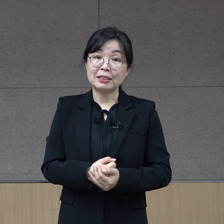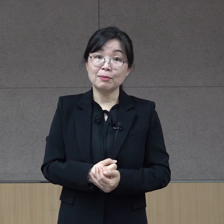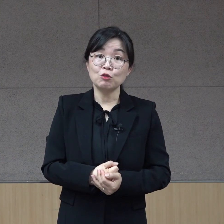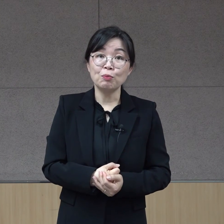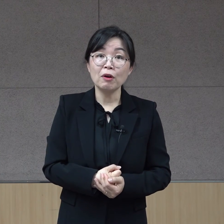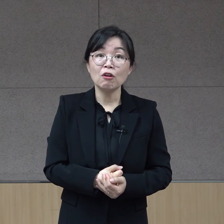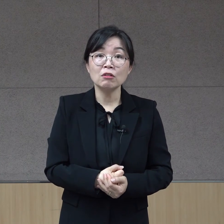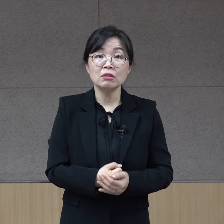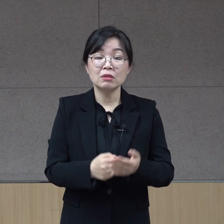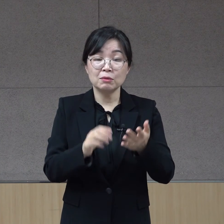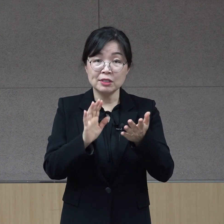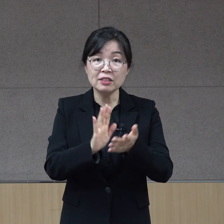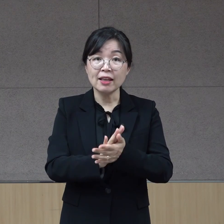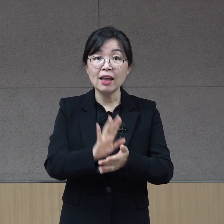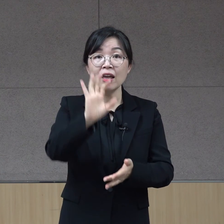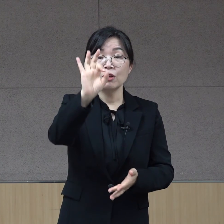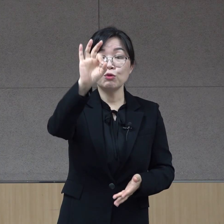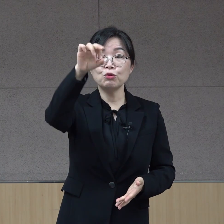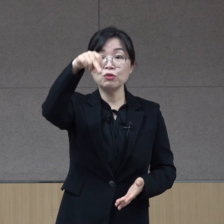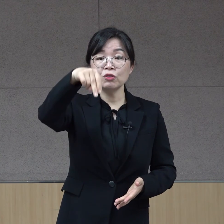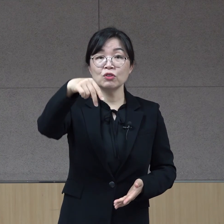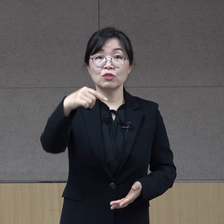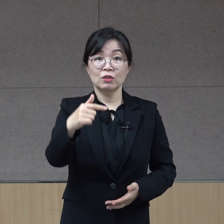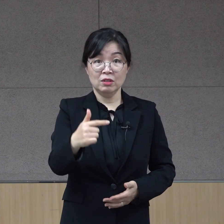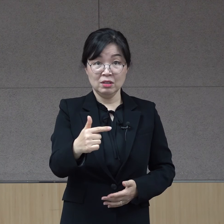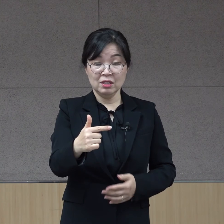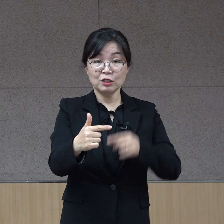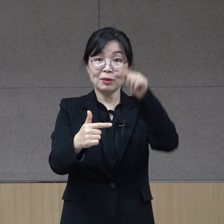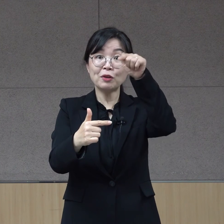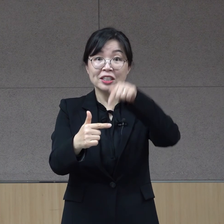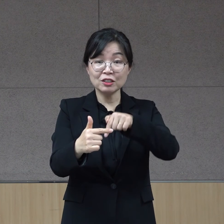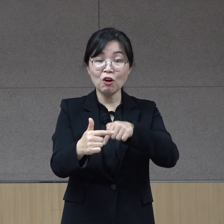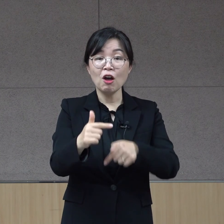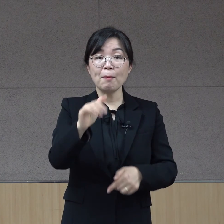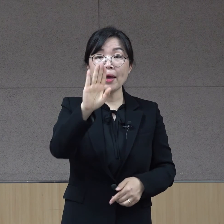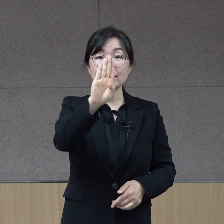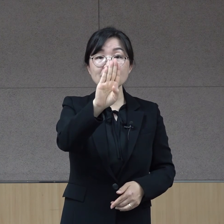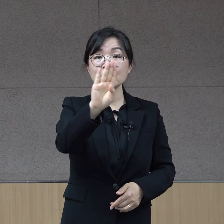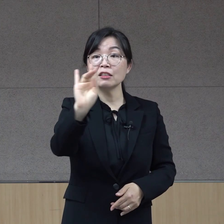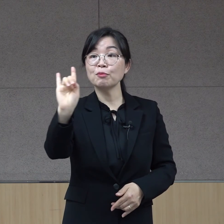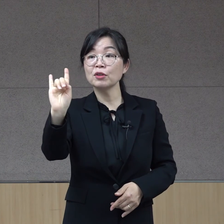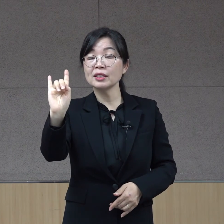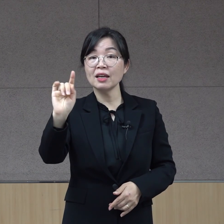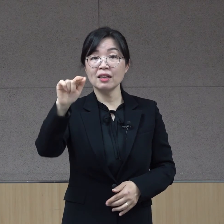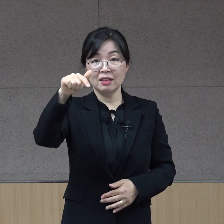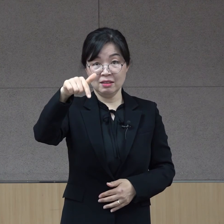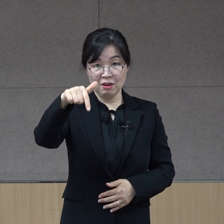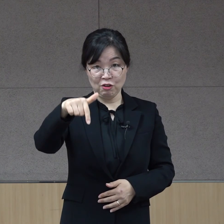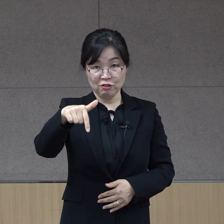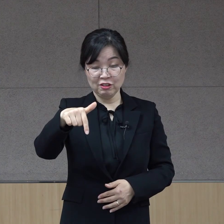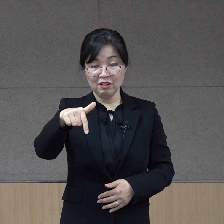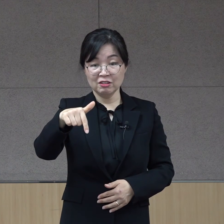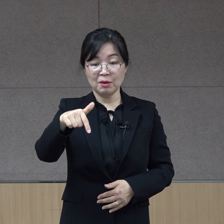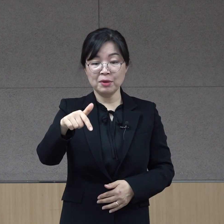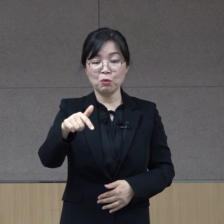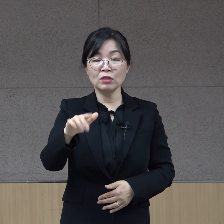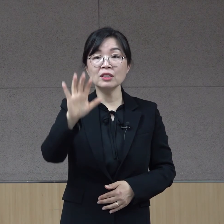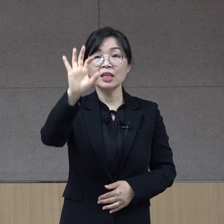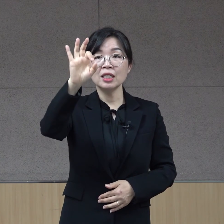마지막 윤백원을 쓸 때 윤 이렇게 좀 내려왔죠. 백은 옆으로 갔다 내려왔고요. 그 다음에 원은